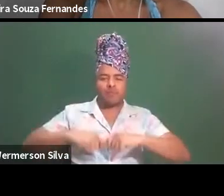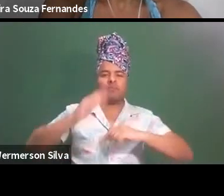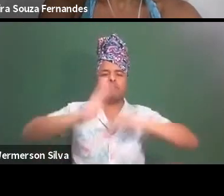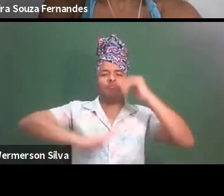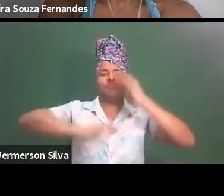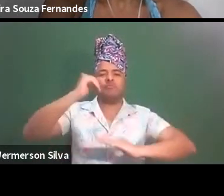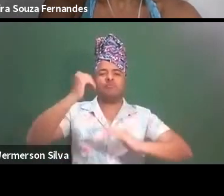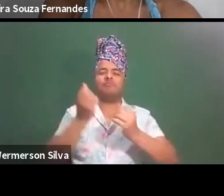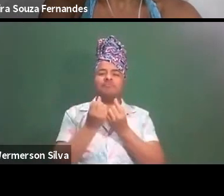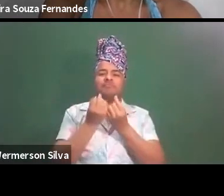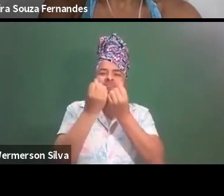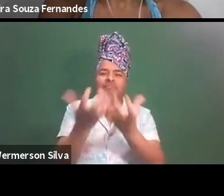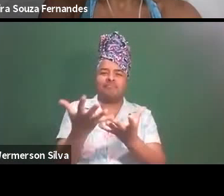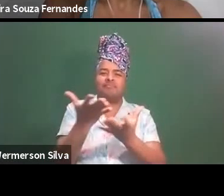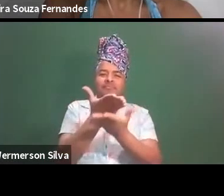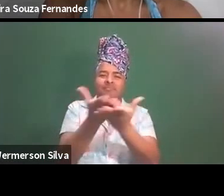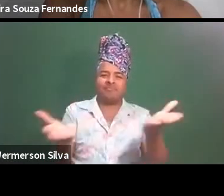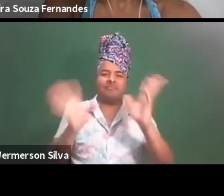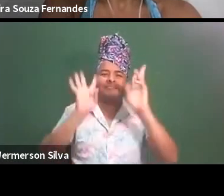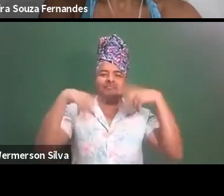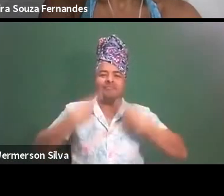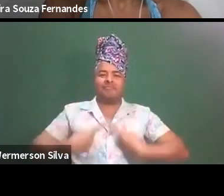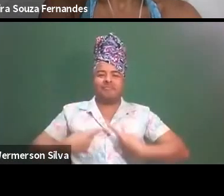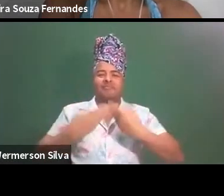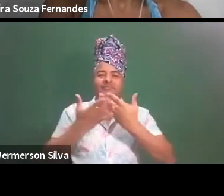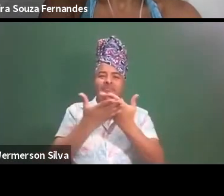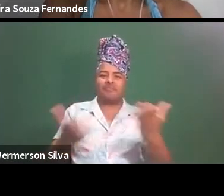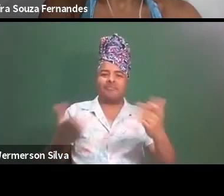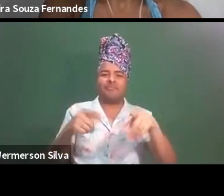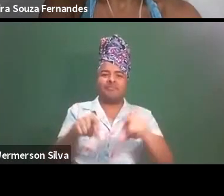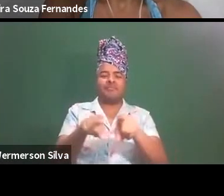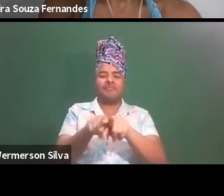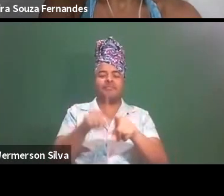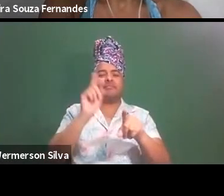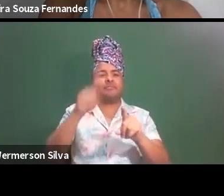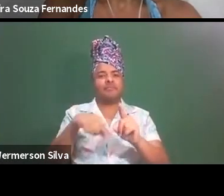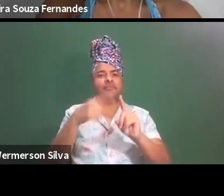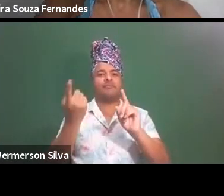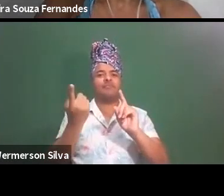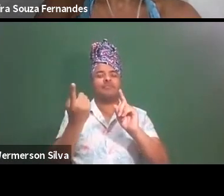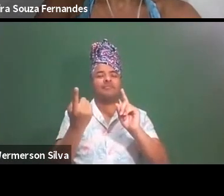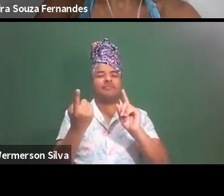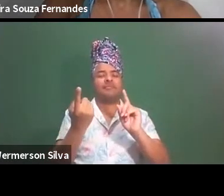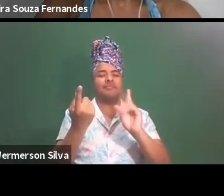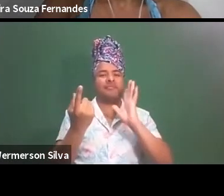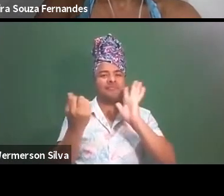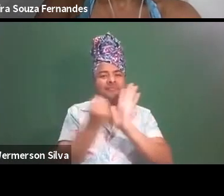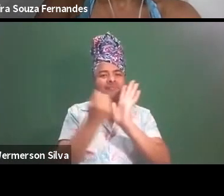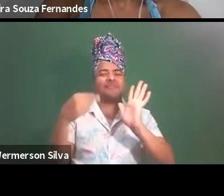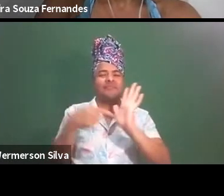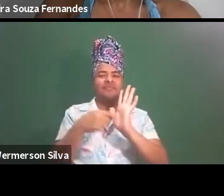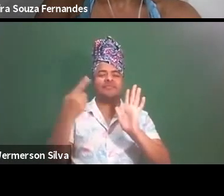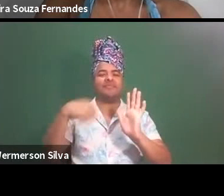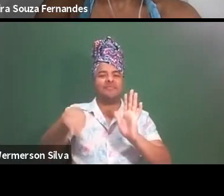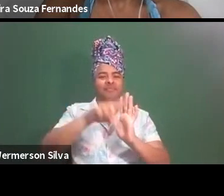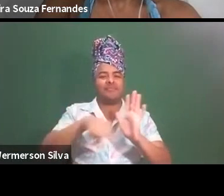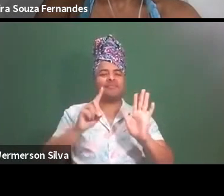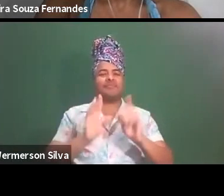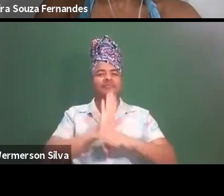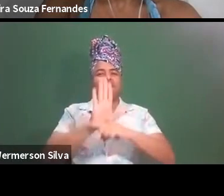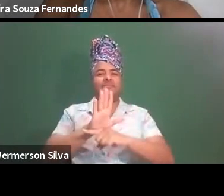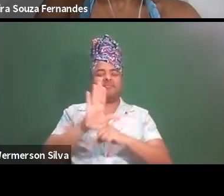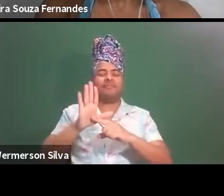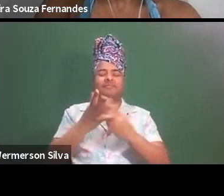fazer e oferecer à humanidade. Que isso fique registrado e que isso ajude muitas